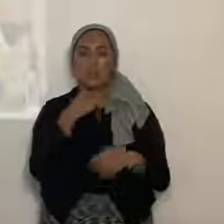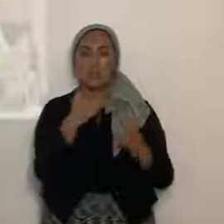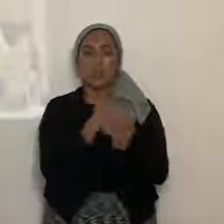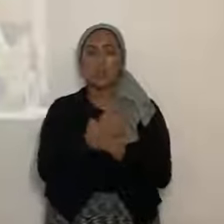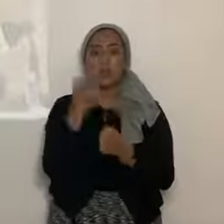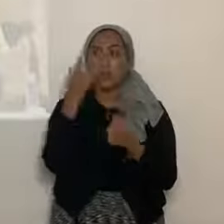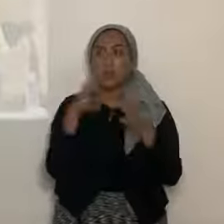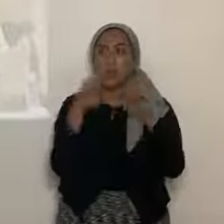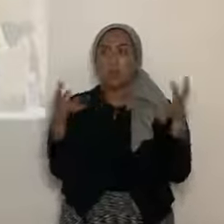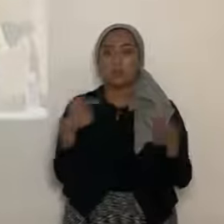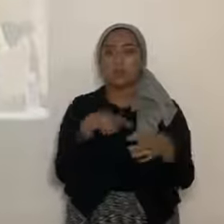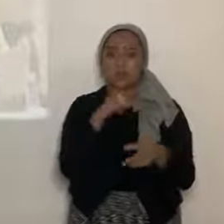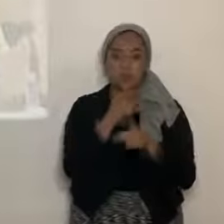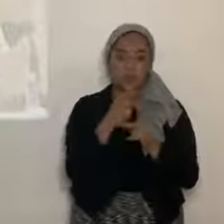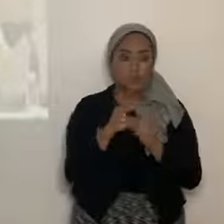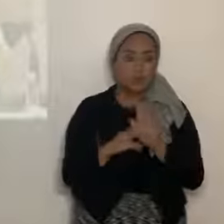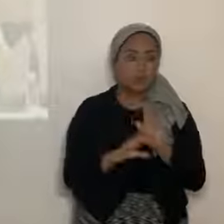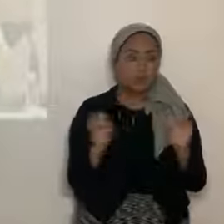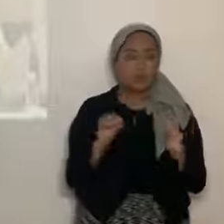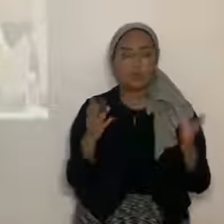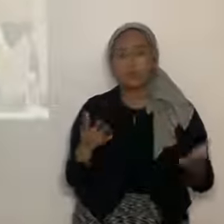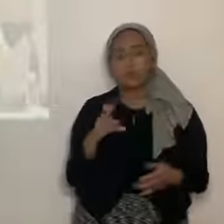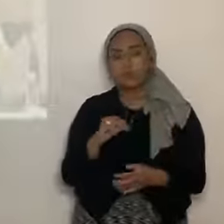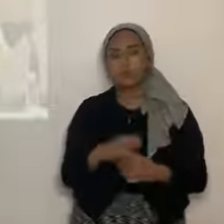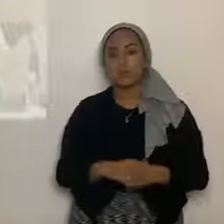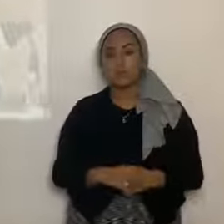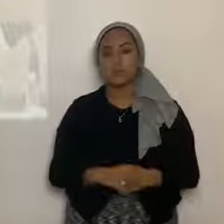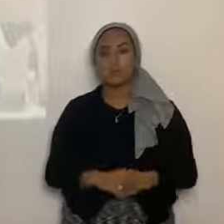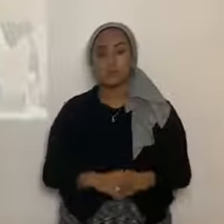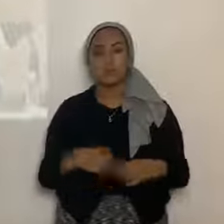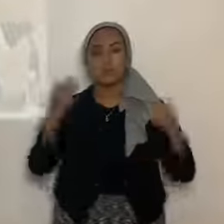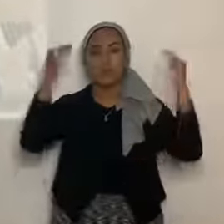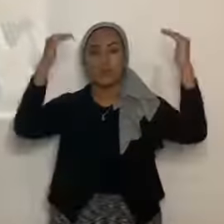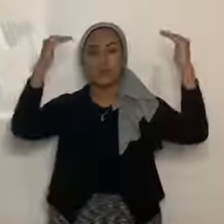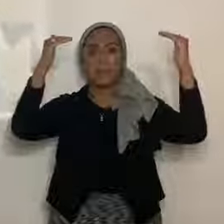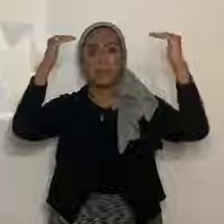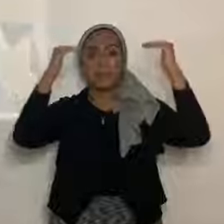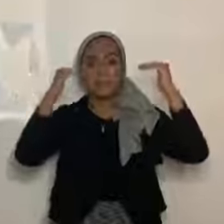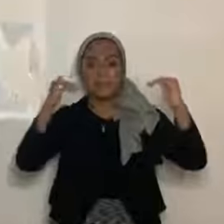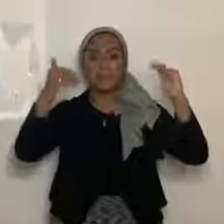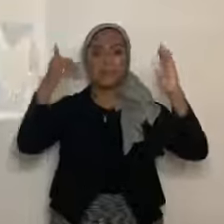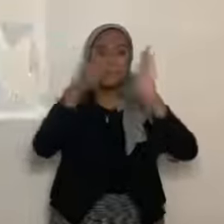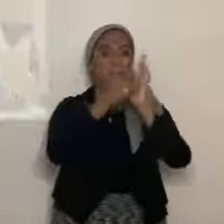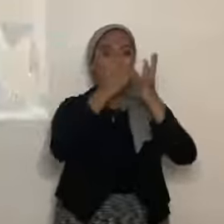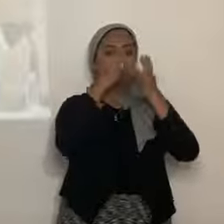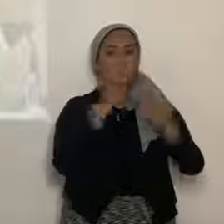le amamos y no cumplimos los mandamientos, pues no. Siguiente punto que obstaculiza la sanidad.